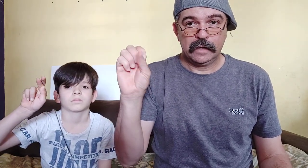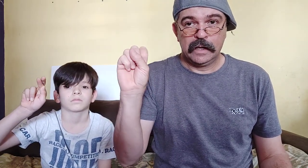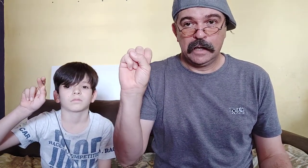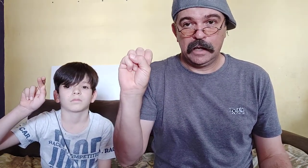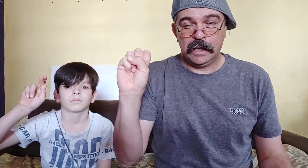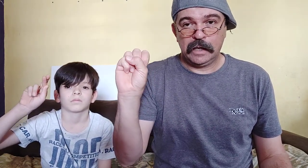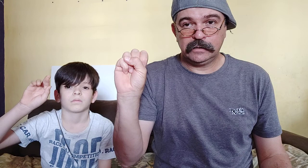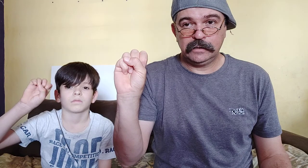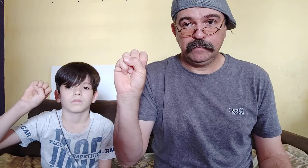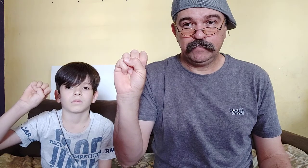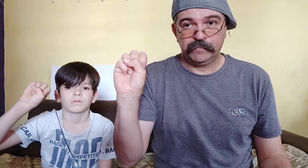S,